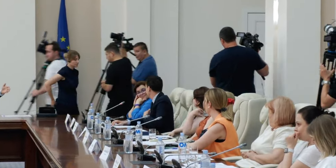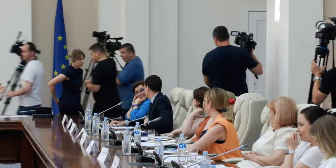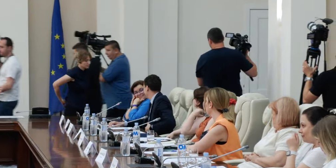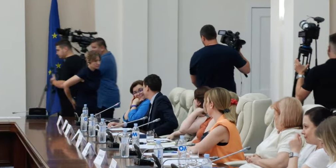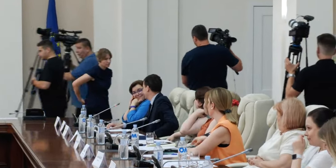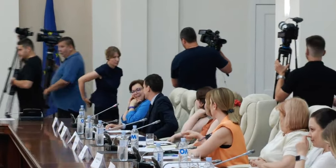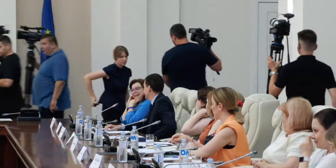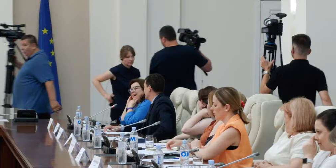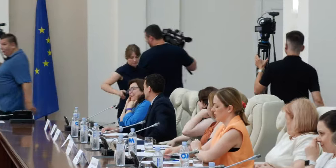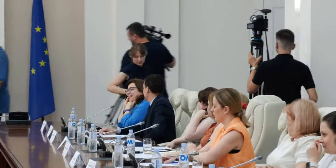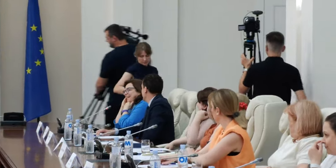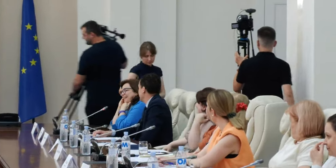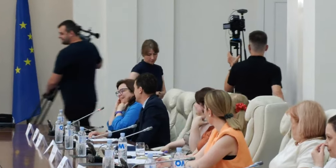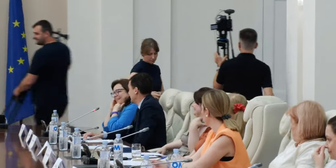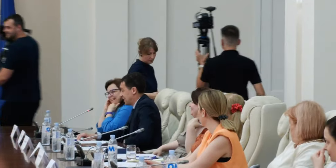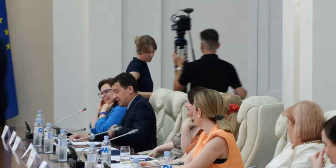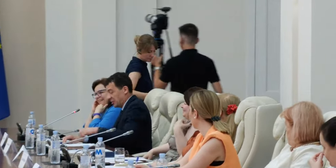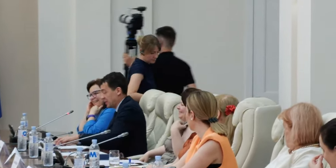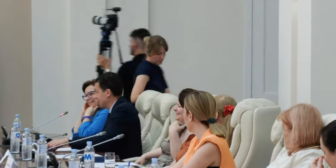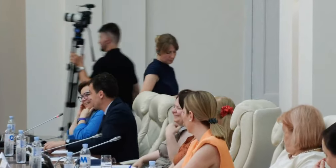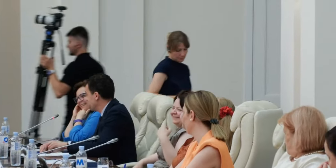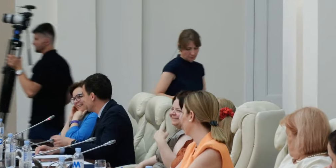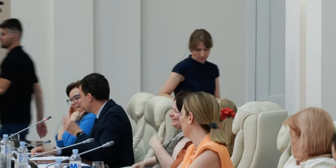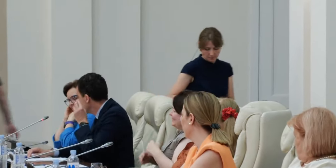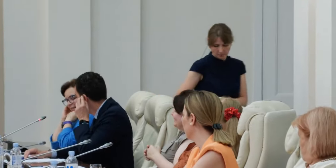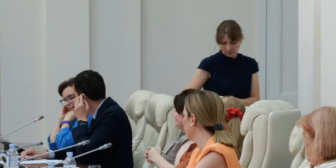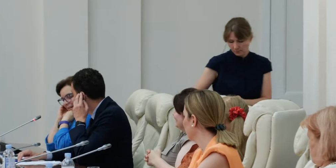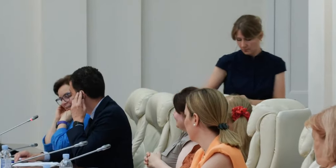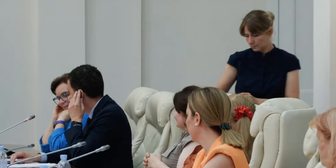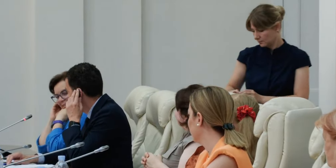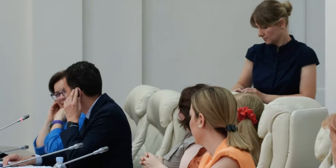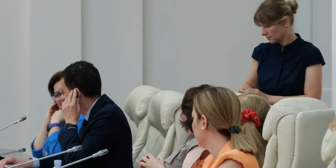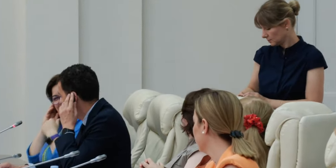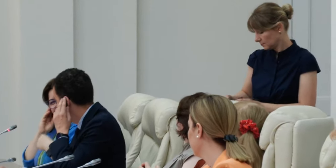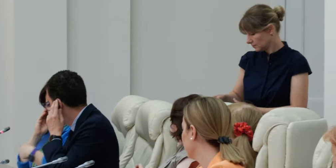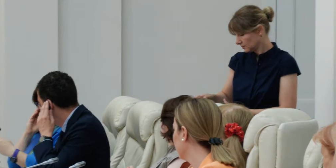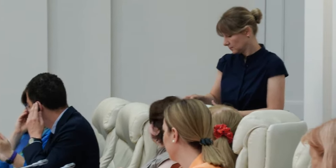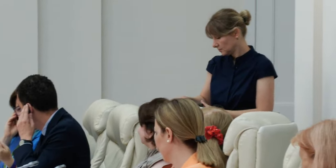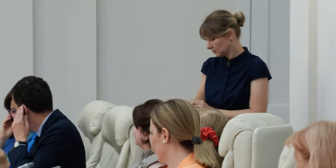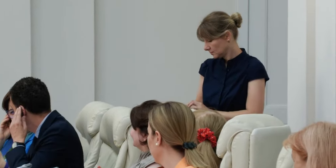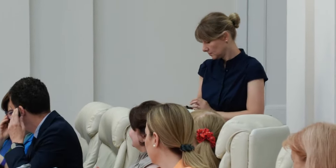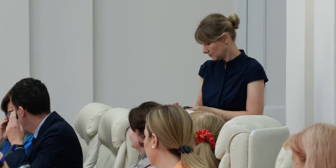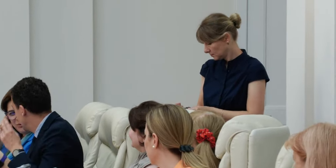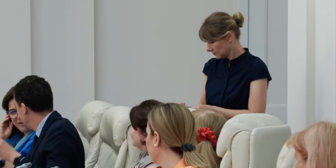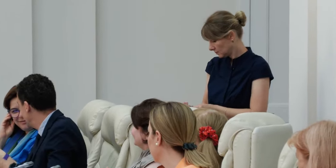să se poziționeze în cameră și colegii noastre care asigură interpretarea,